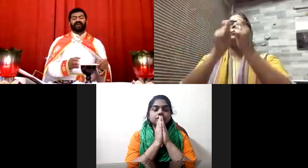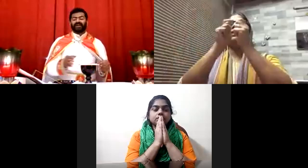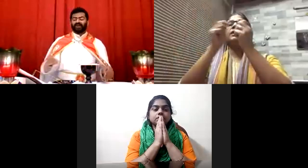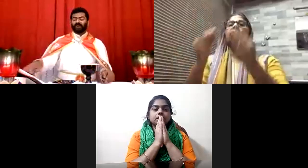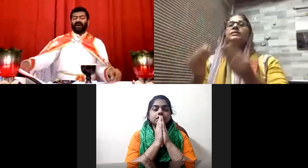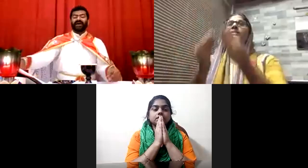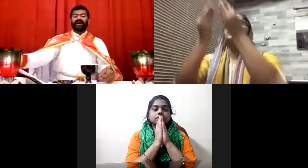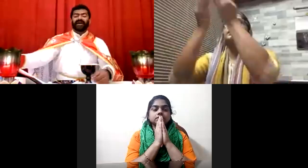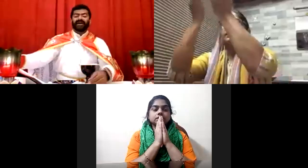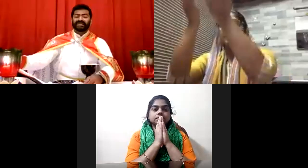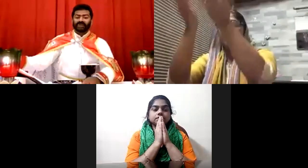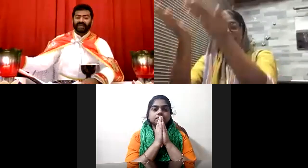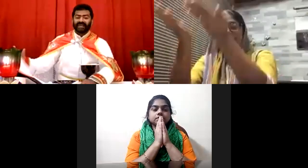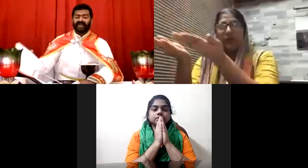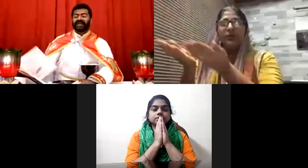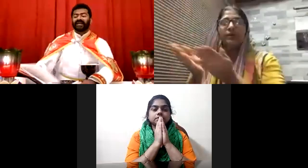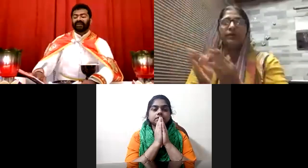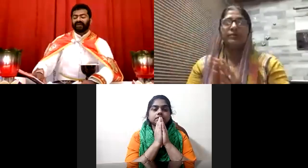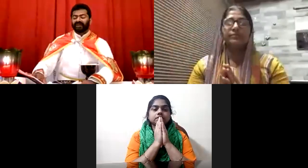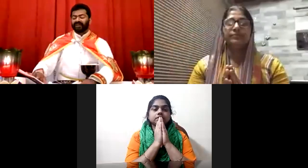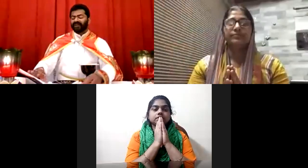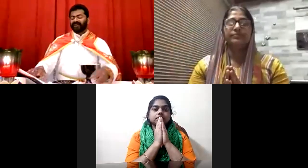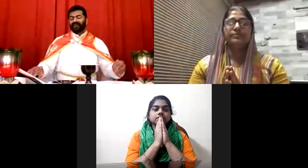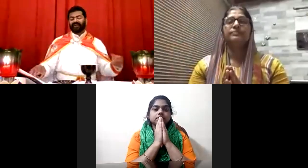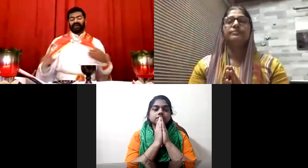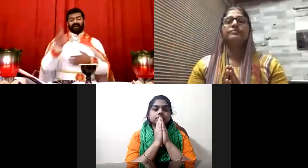കർത്താവേ, കുർബാന സ്വീകരിക്കണമേ.